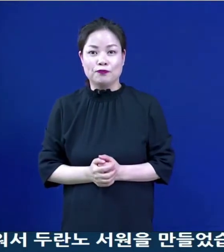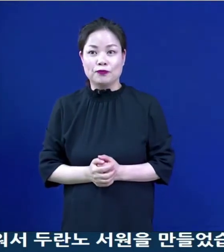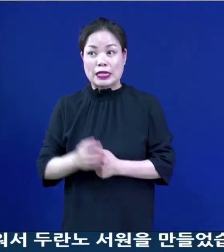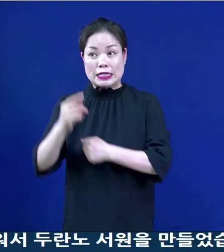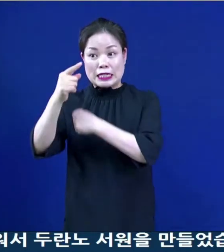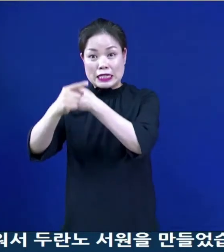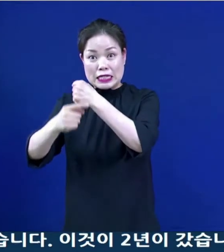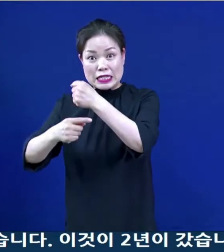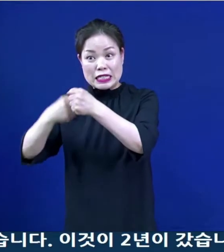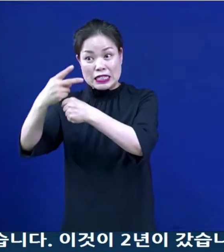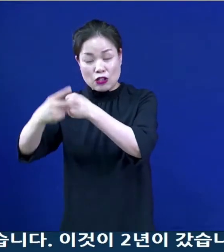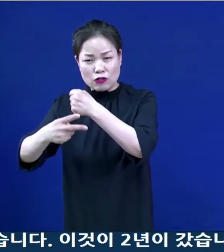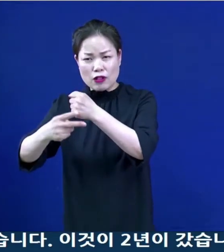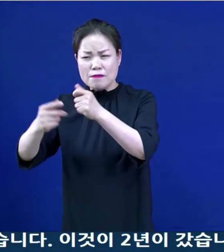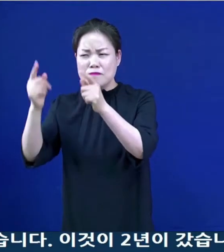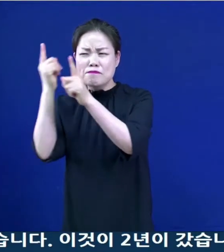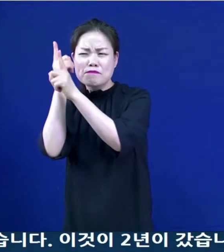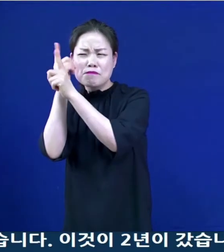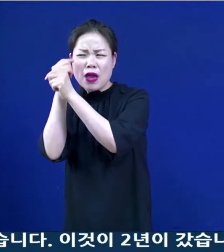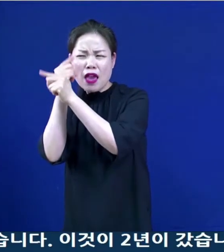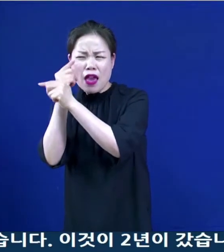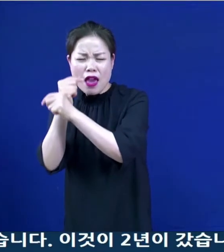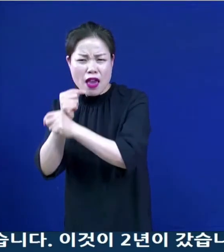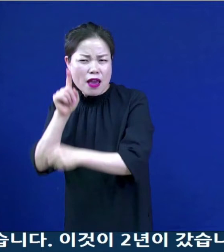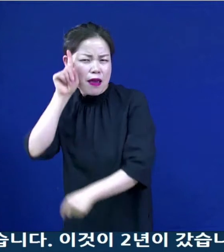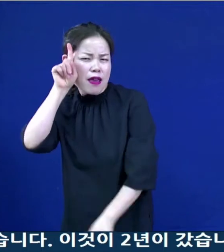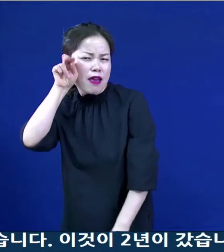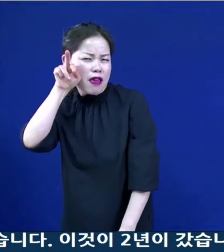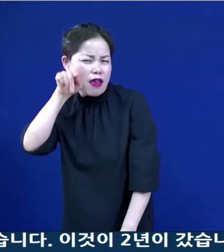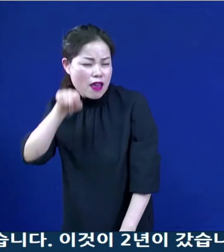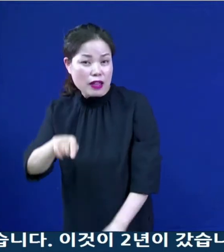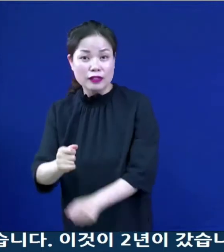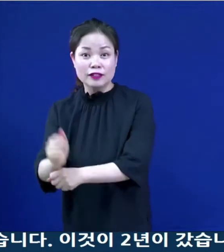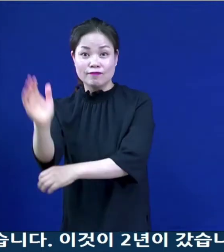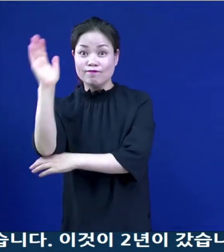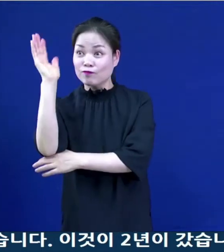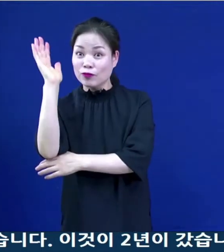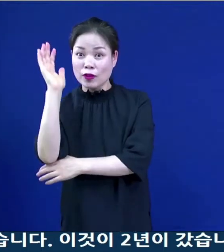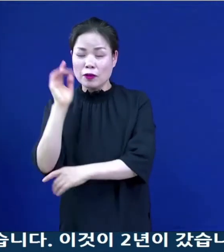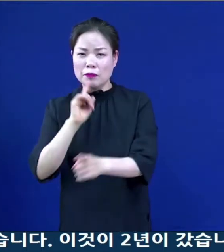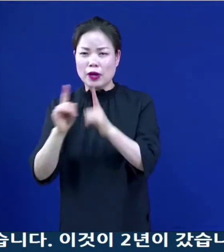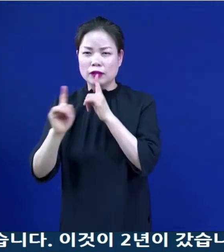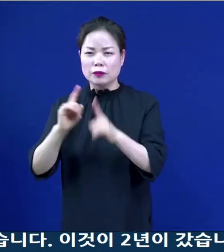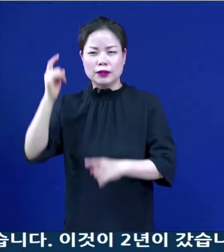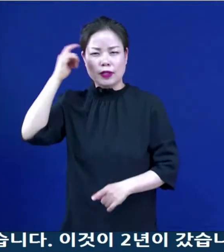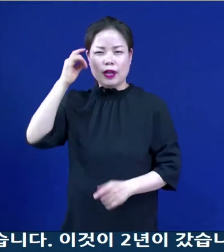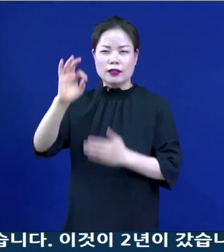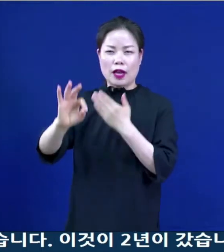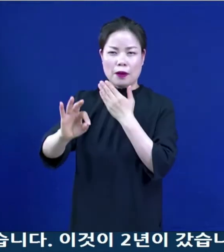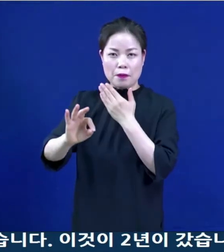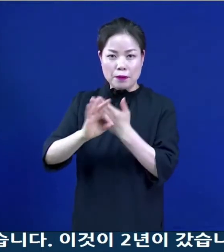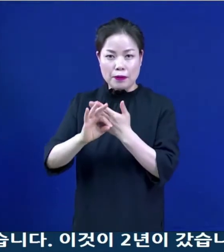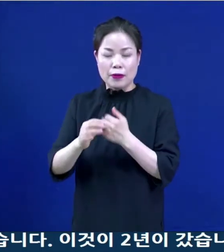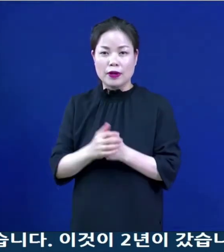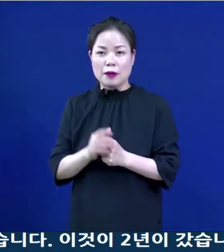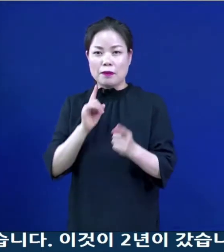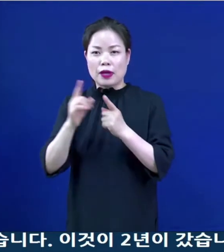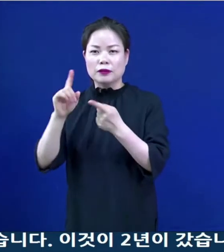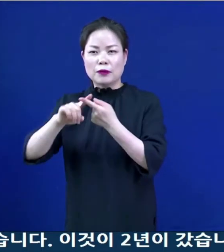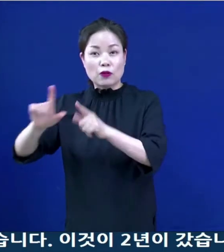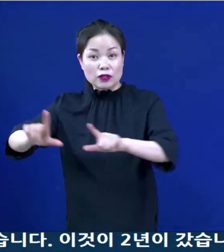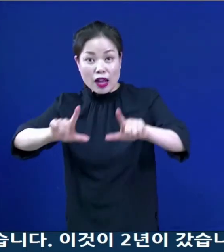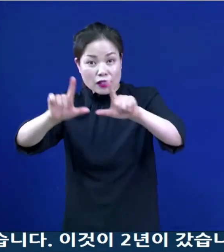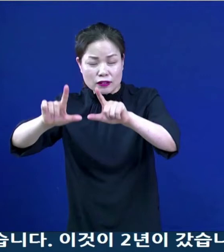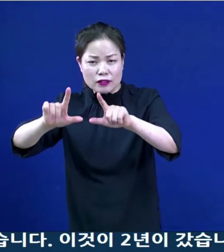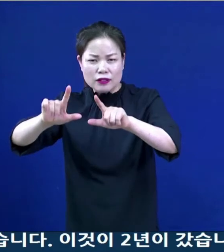2년 동안 날마다 여러분 정말 한번 말씀 가지고 붙들고 승리해 보려면은요, 그냥 말씀 붙들고 삽니다 그러면